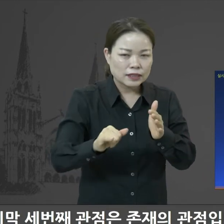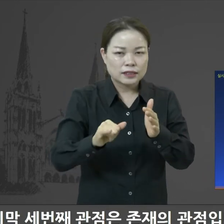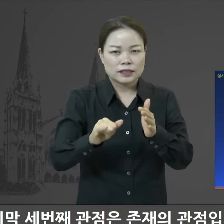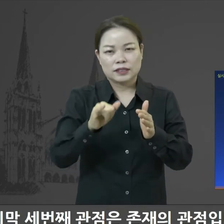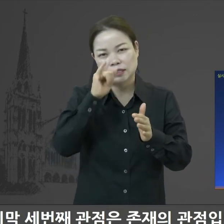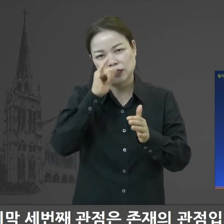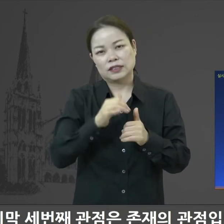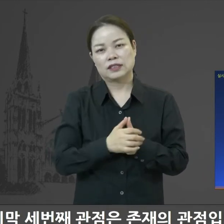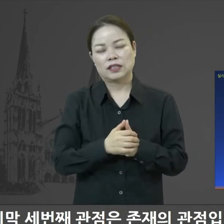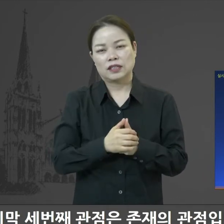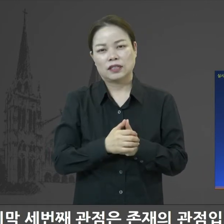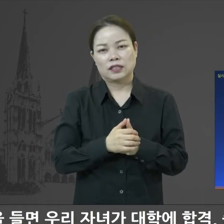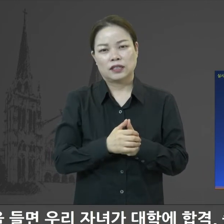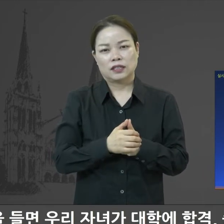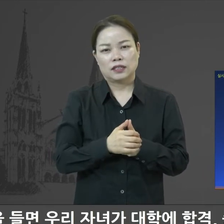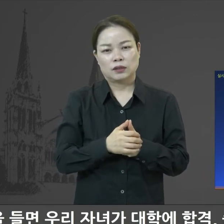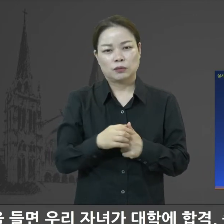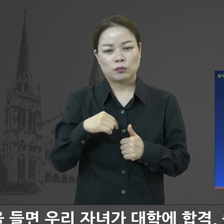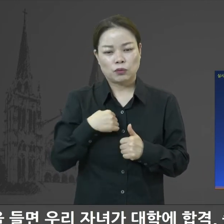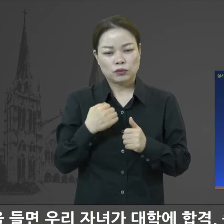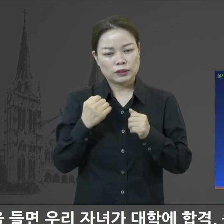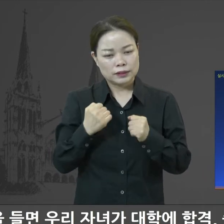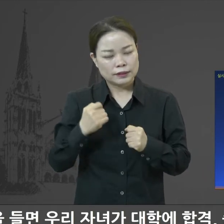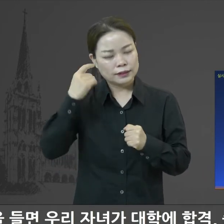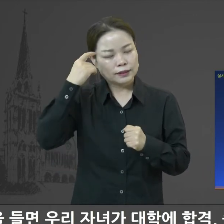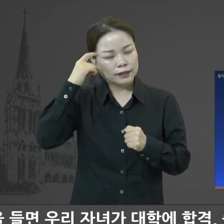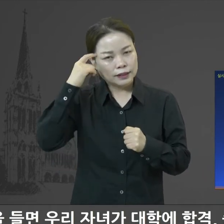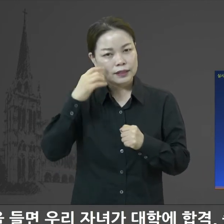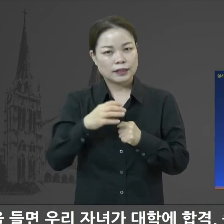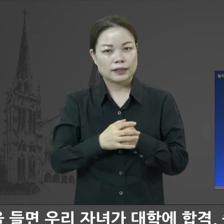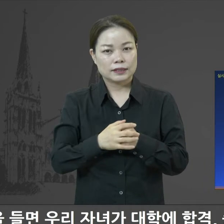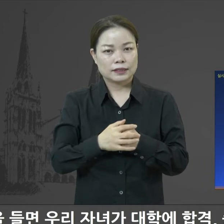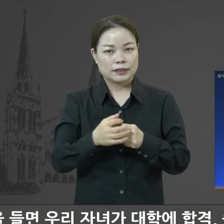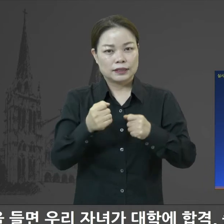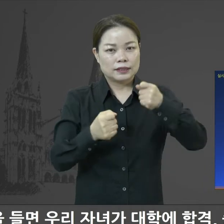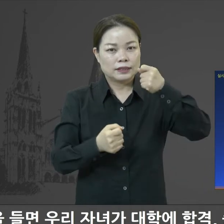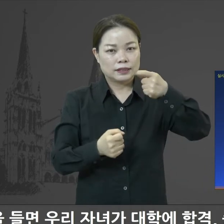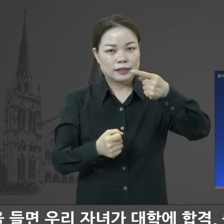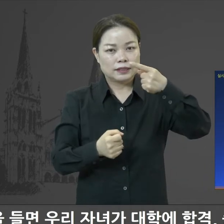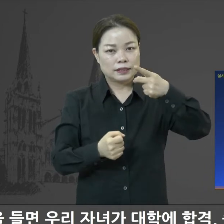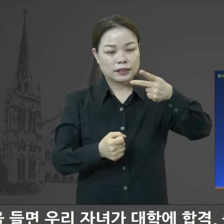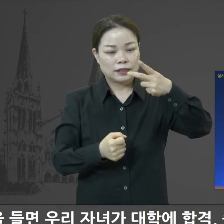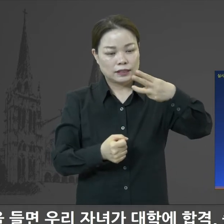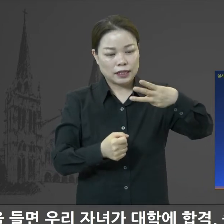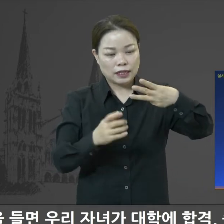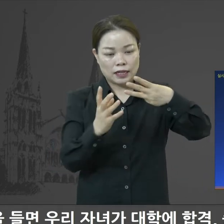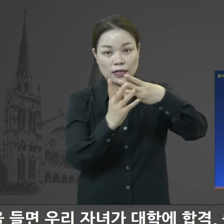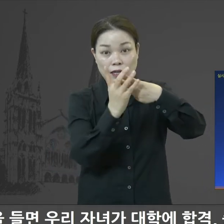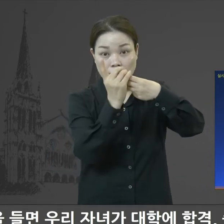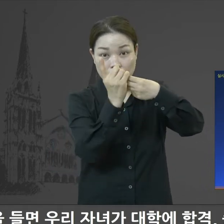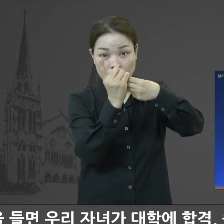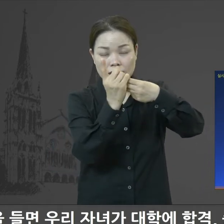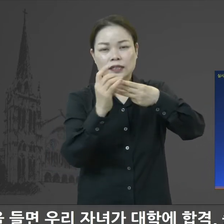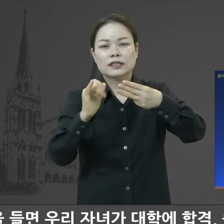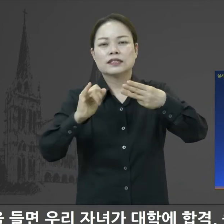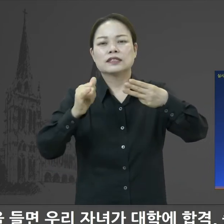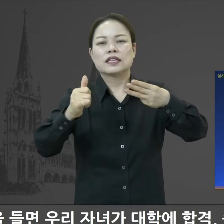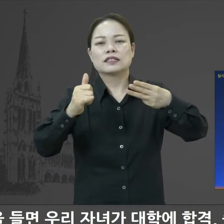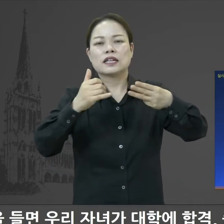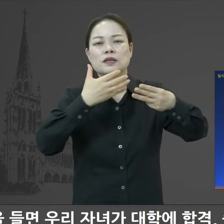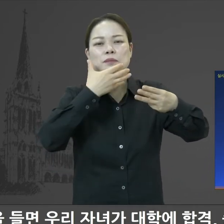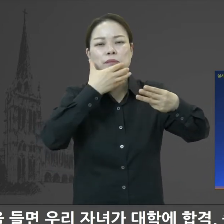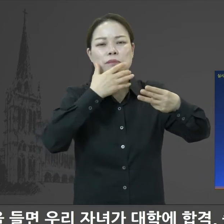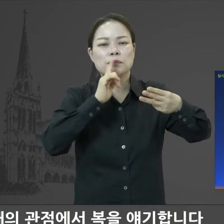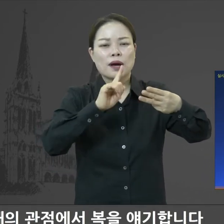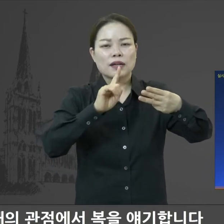이 존재의 관점에서 복을 얘기합니다. 결국 이 세 가지를 다 합치면 여러분, 세상이 말하는 복이